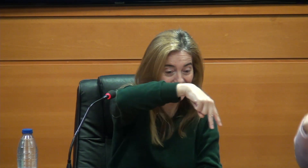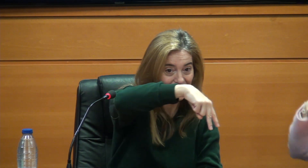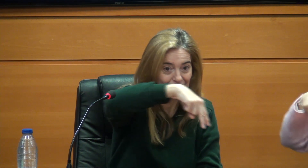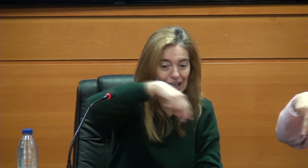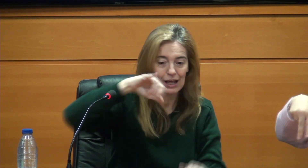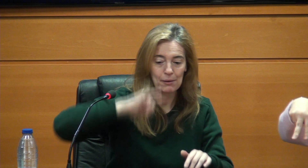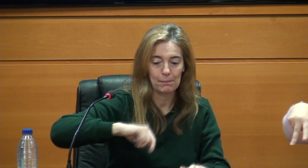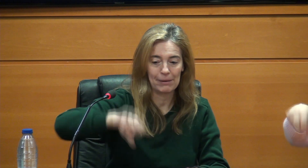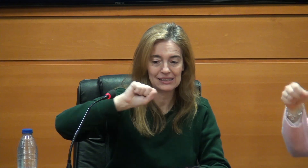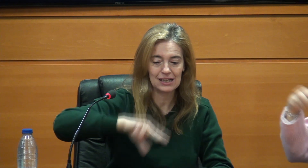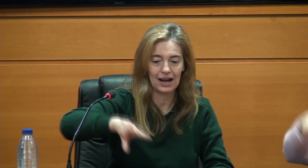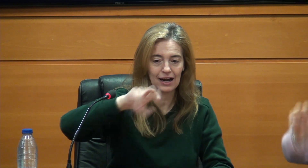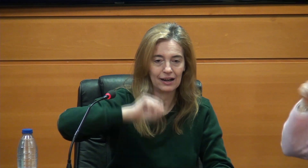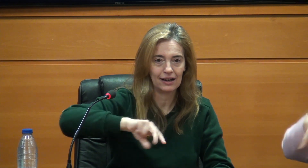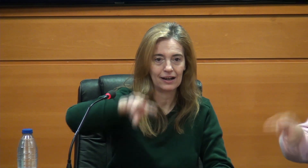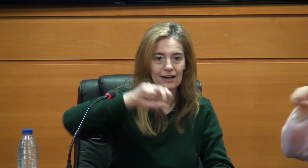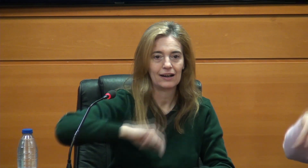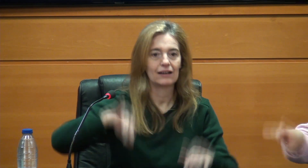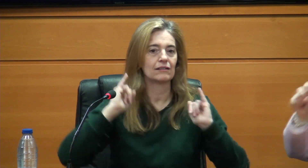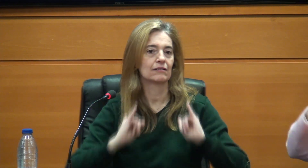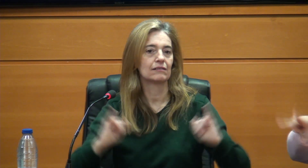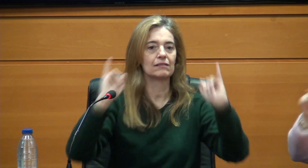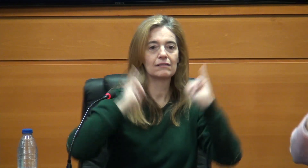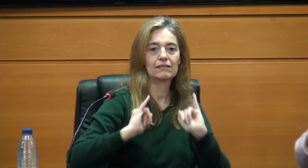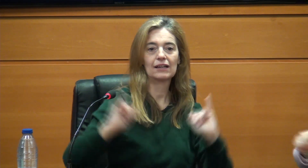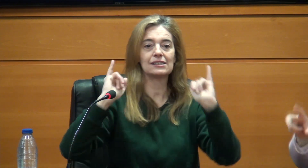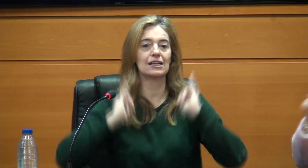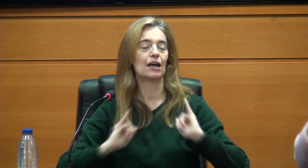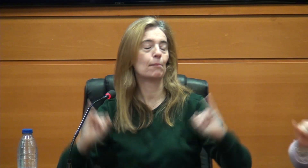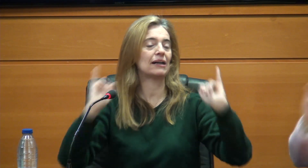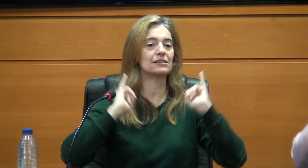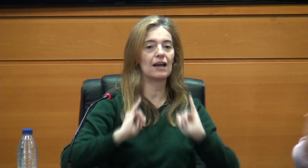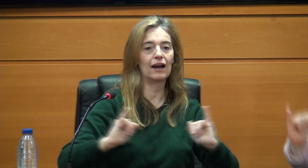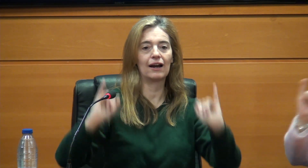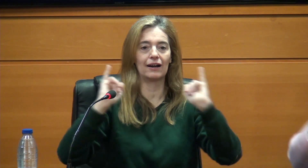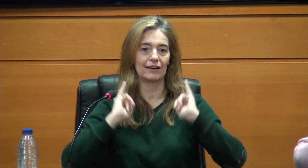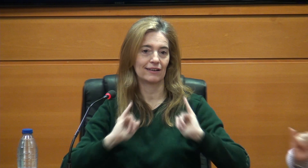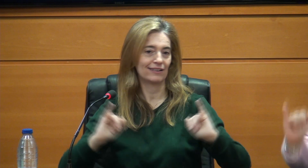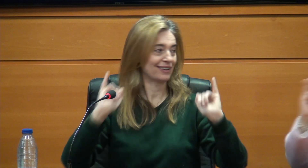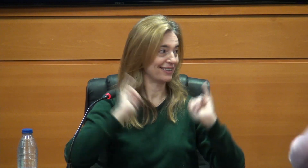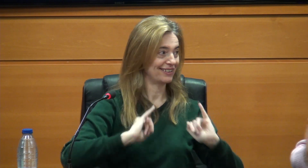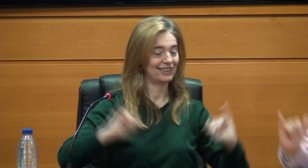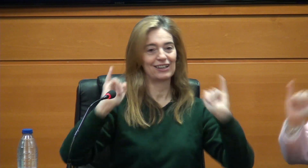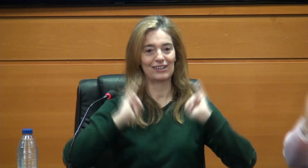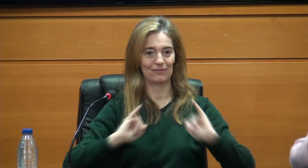andar y pasear diferente así también se puede Designar